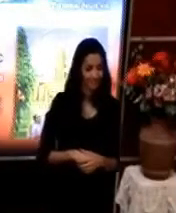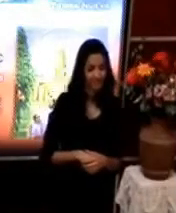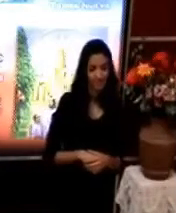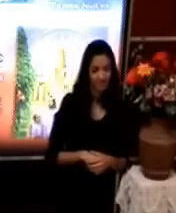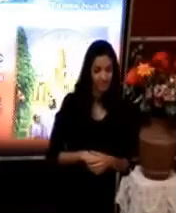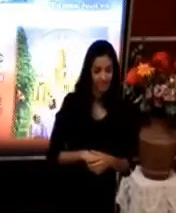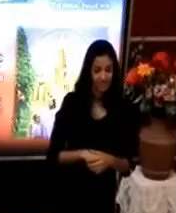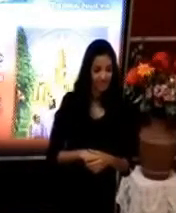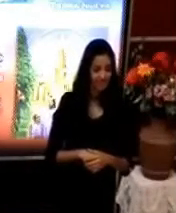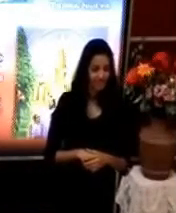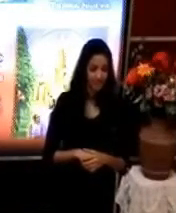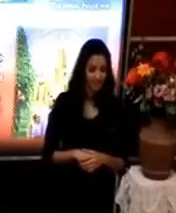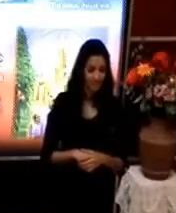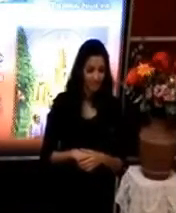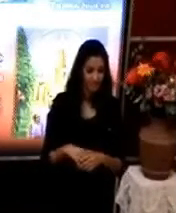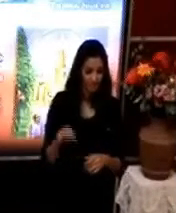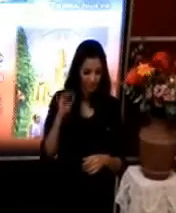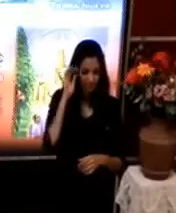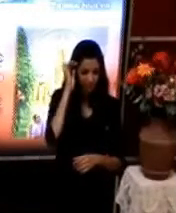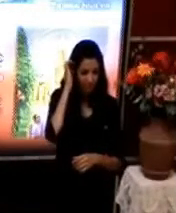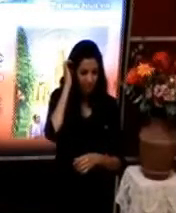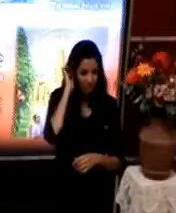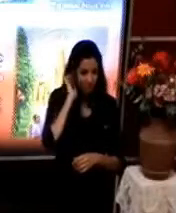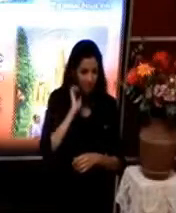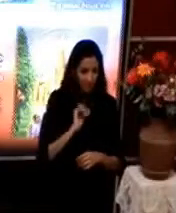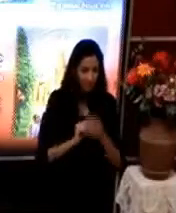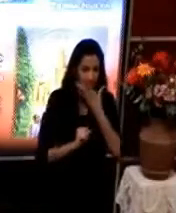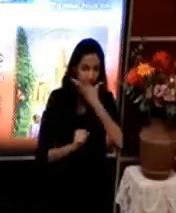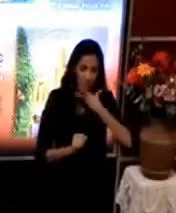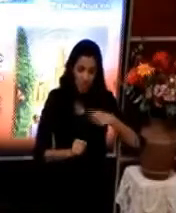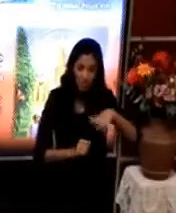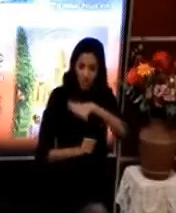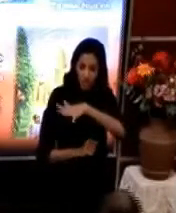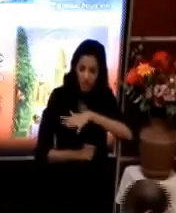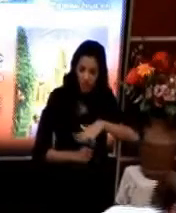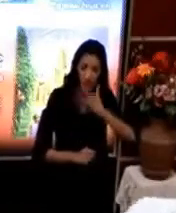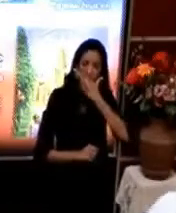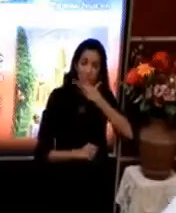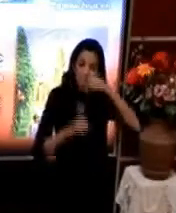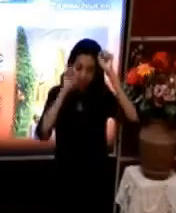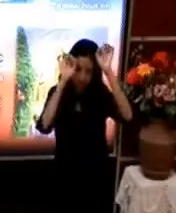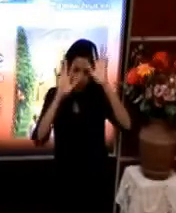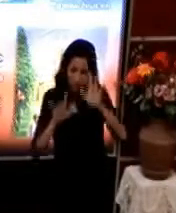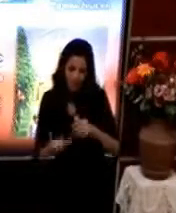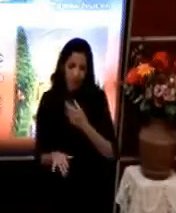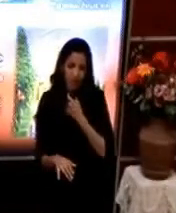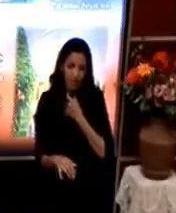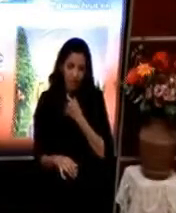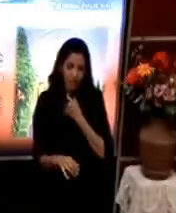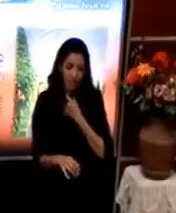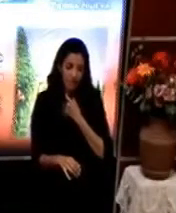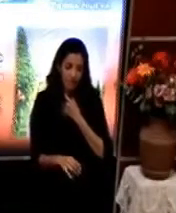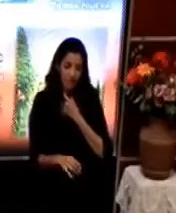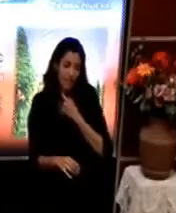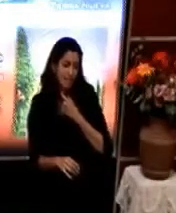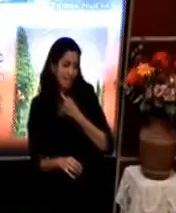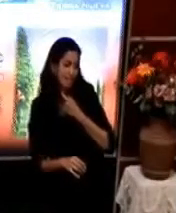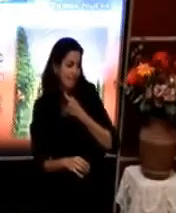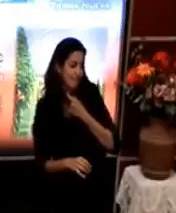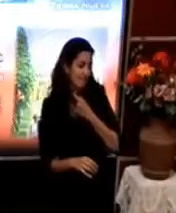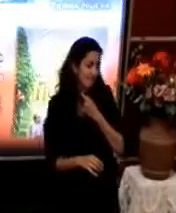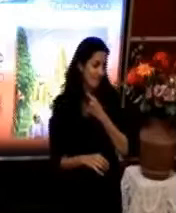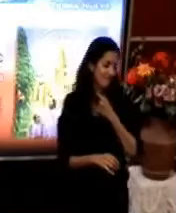quería siempre y quiso siempre para su pueblo. Muchas veces su pueblo fracasó, pero yo quiero decirles algo, hermanos,